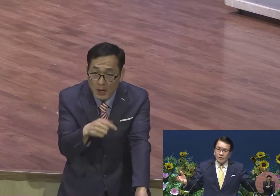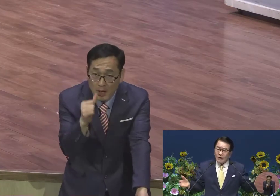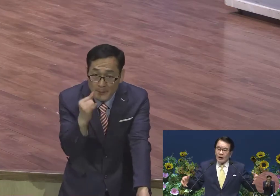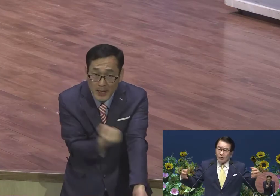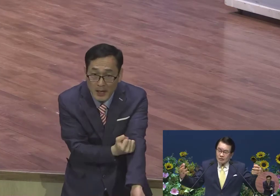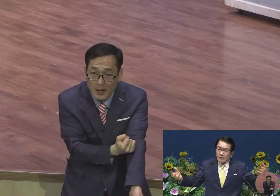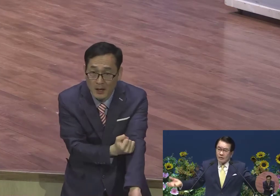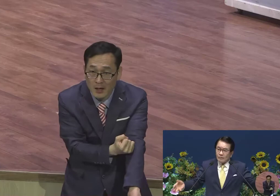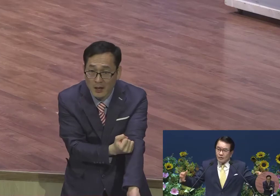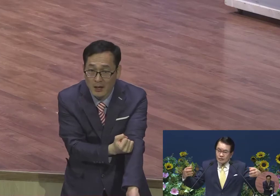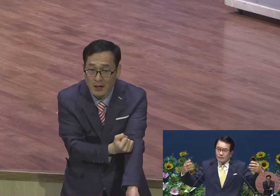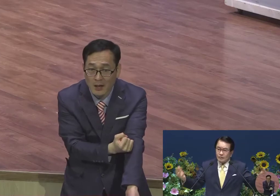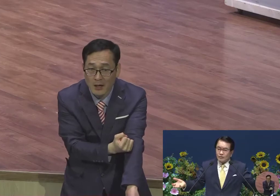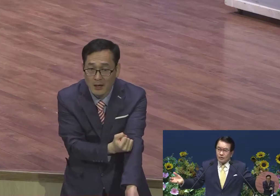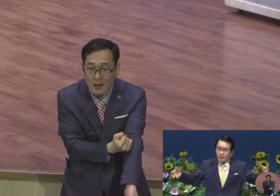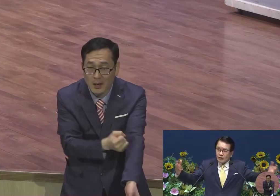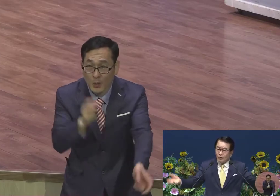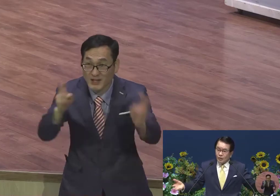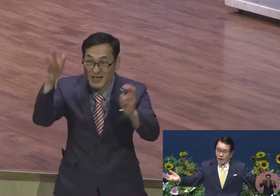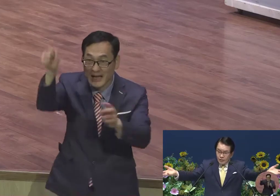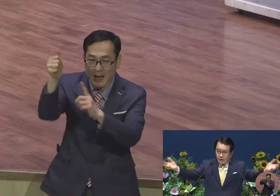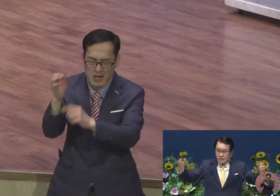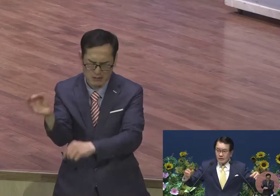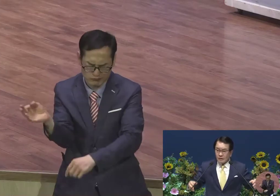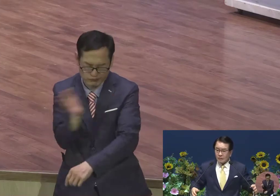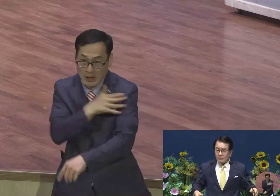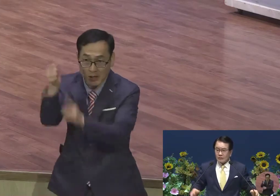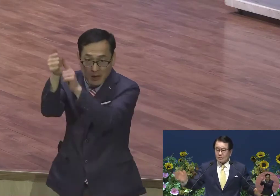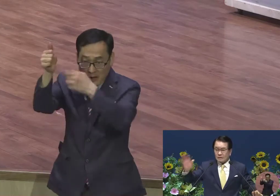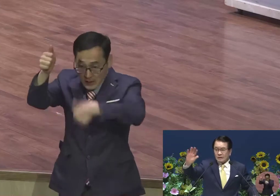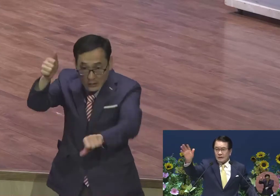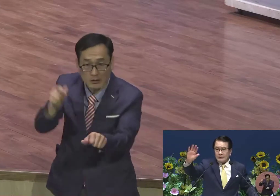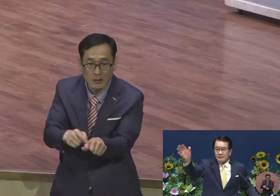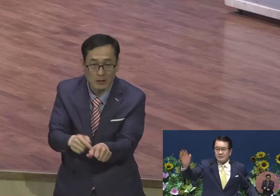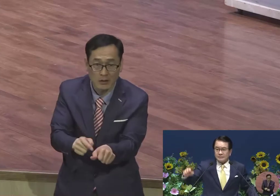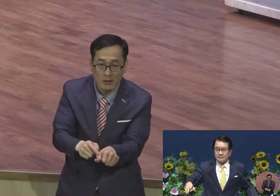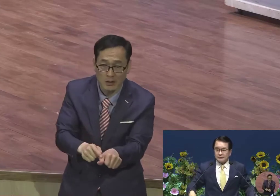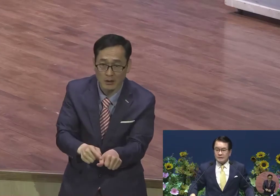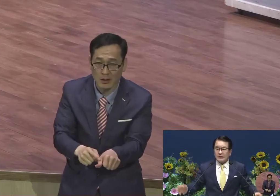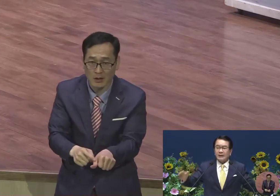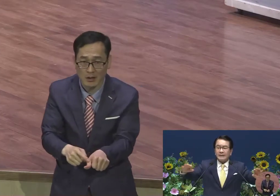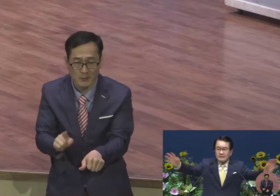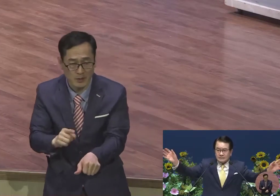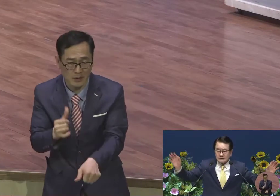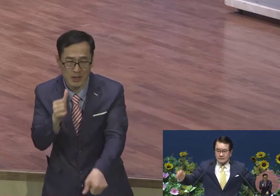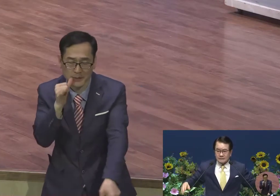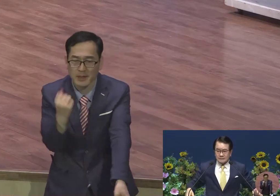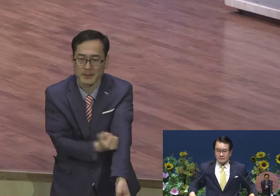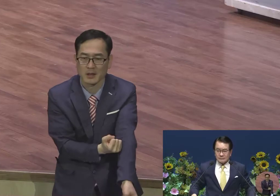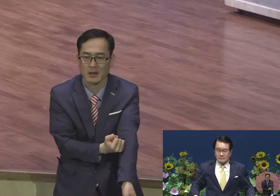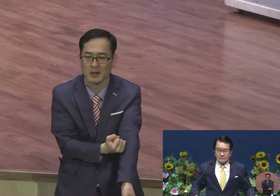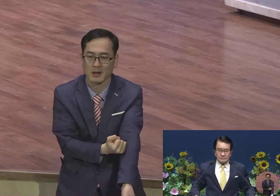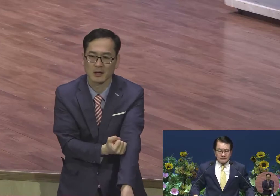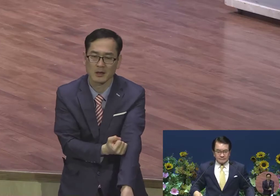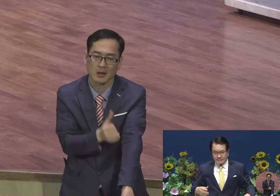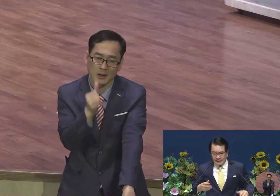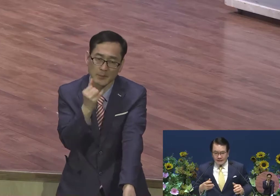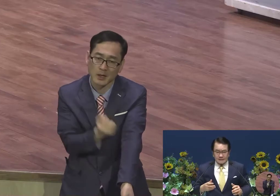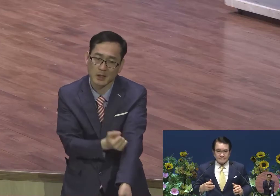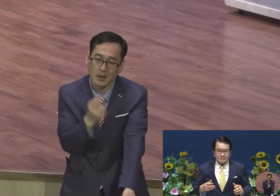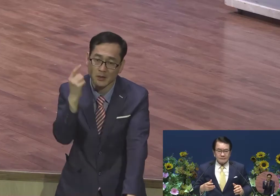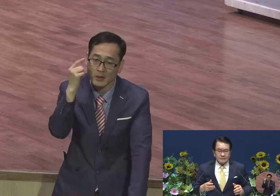먹고 잘 살고 하고 싶으면 하고 뭐고 싶으면 먹고 놀고 놀고 놀고 행복하잖아요 그거 안 되는 거예요 그거 다 해봤어요